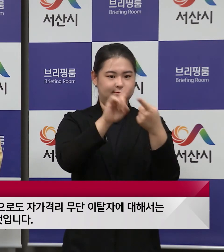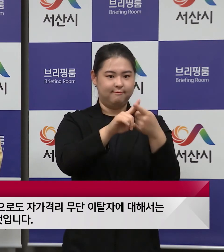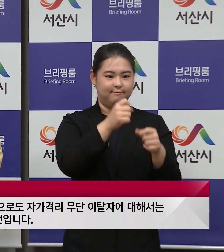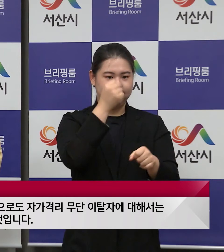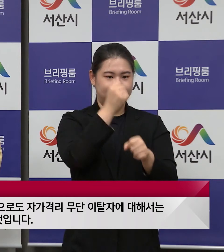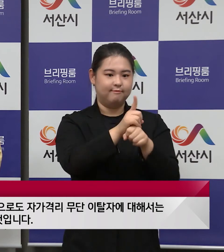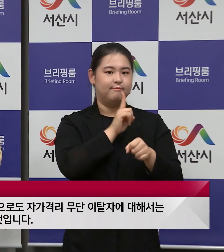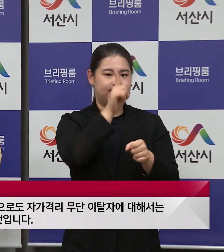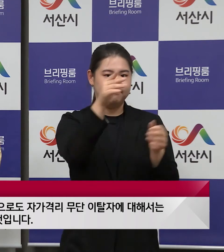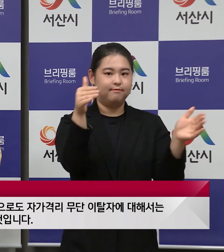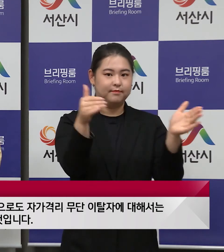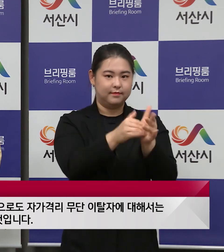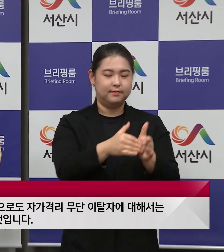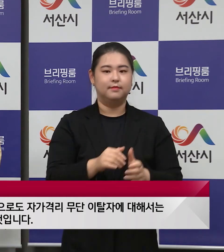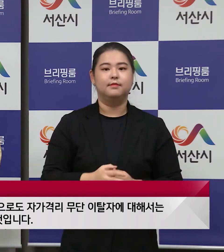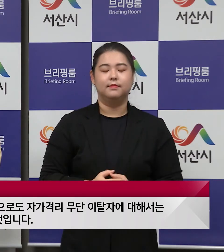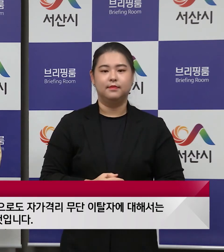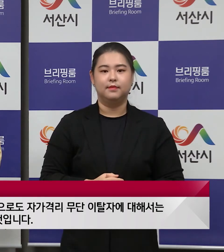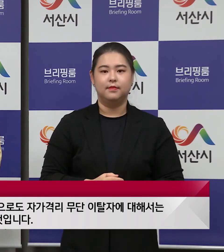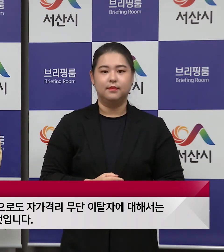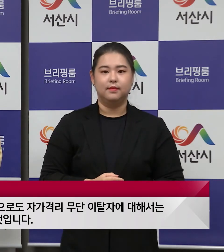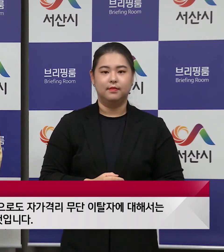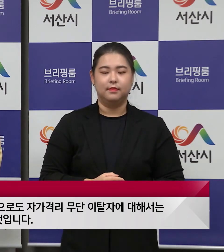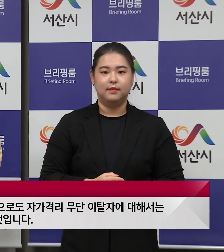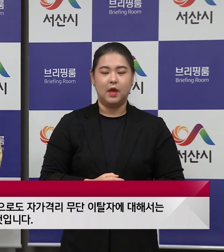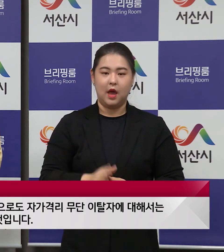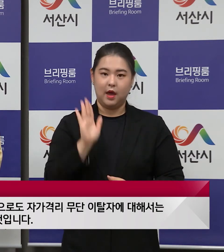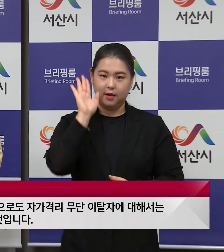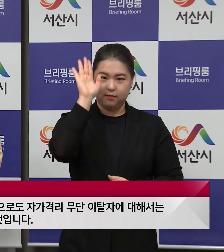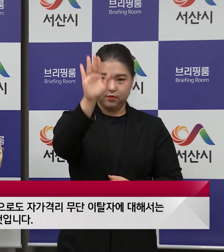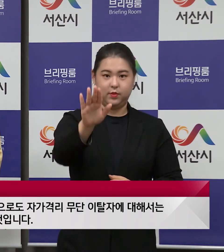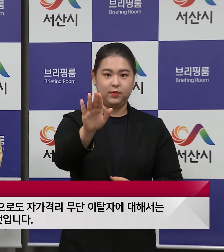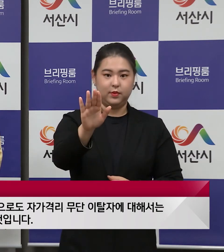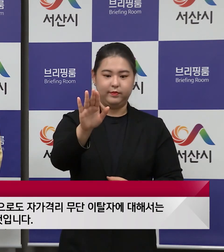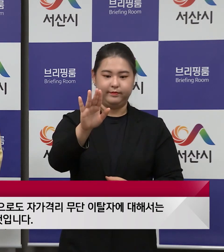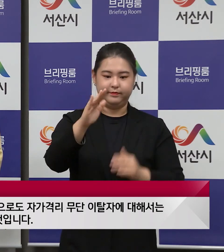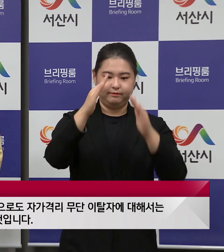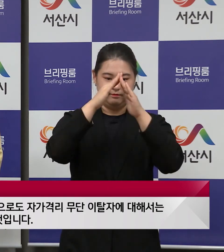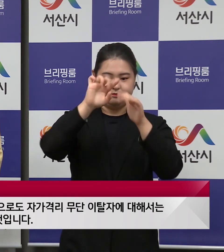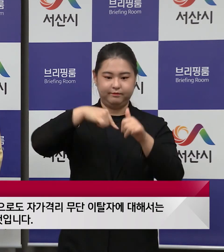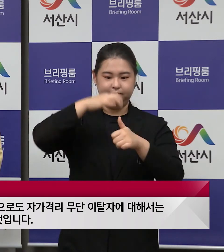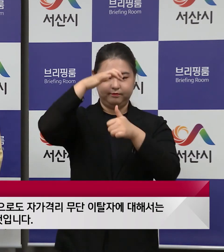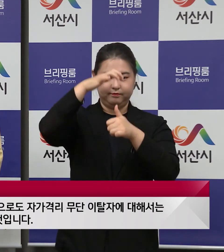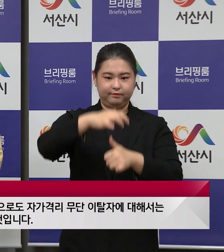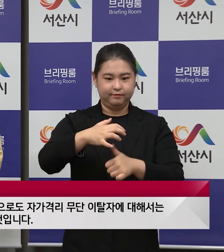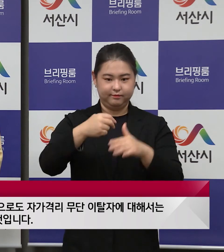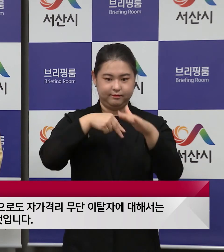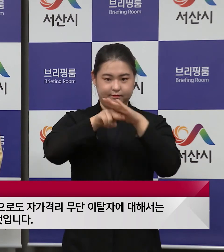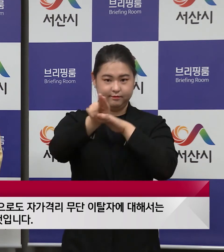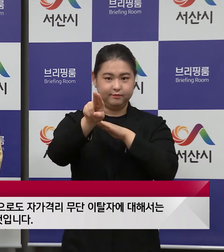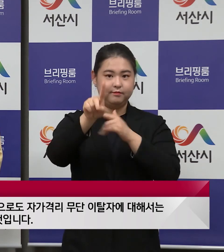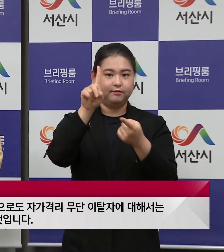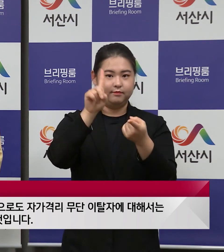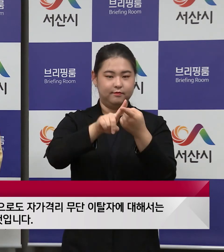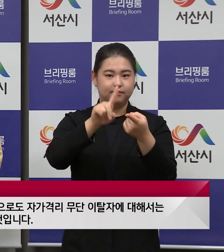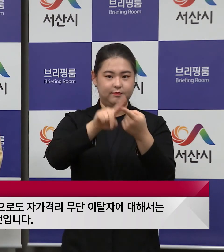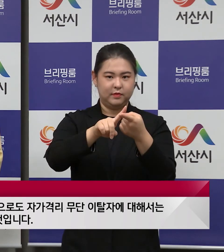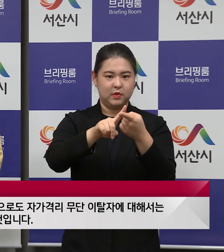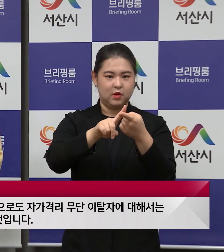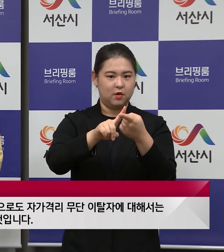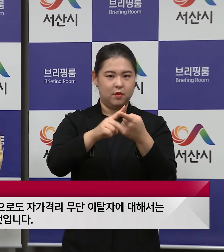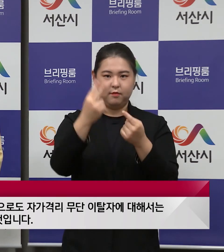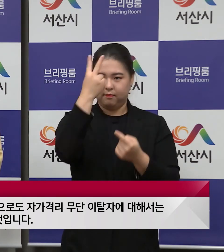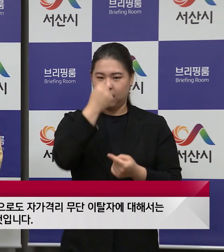조치를 하였습니다. 우리 시는 앞으로도 자가격리 무단 이탈자에 대해서는